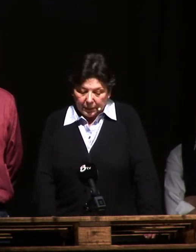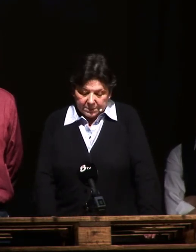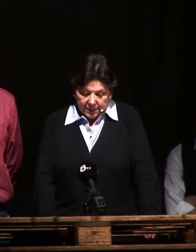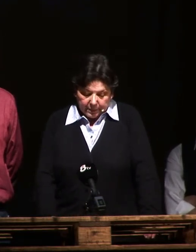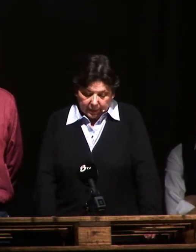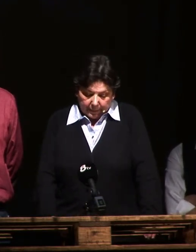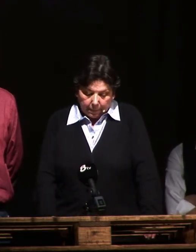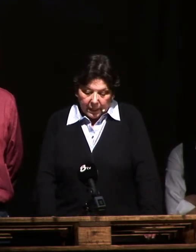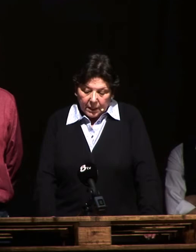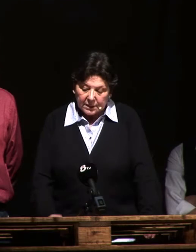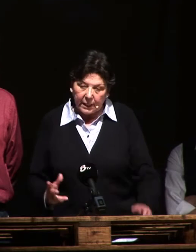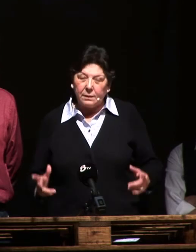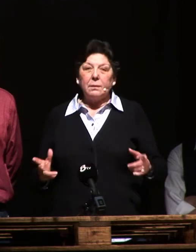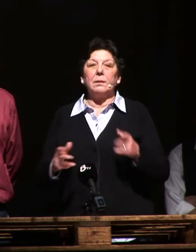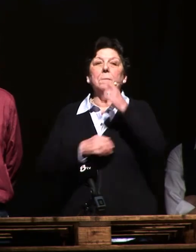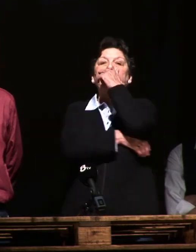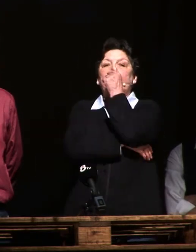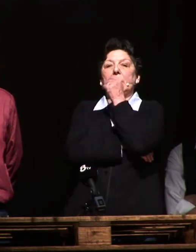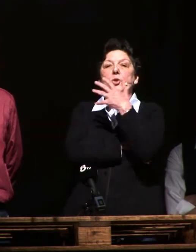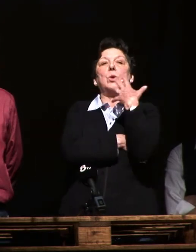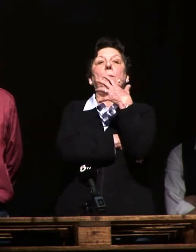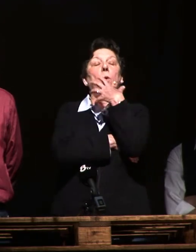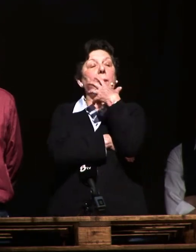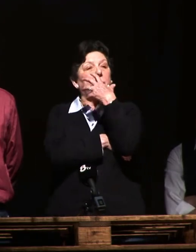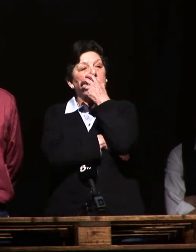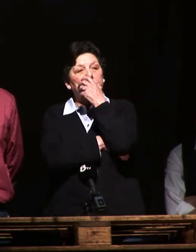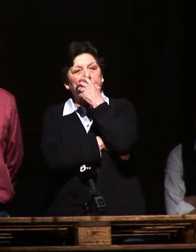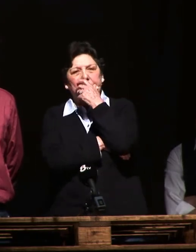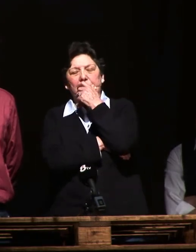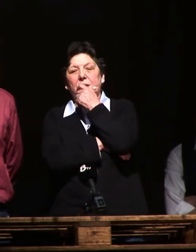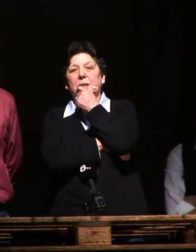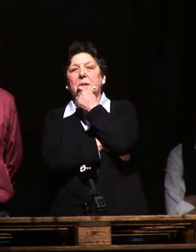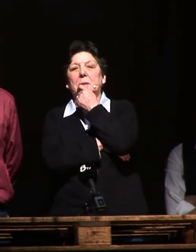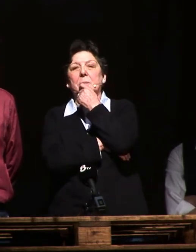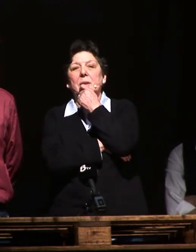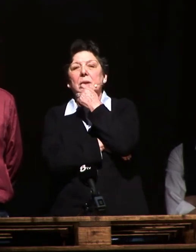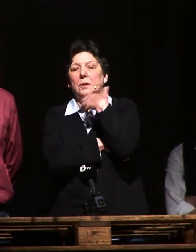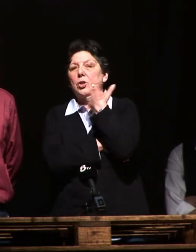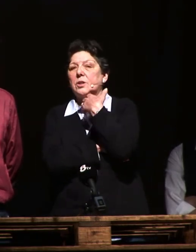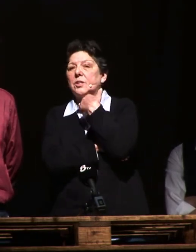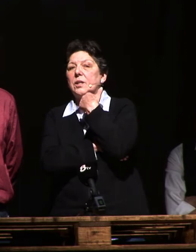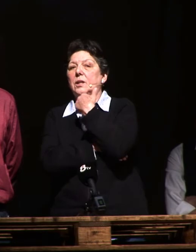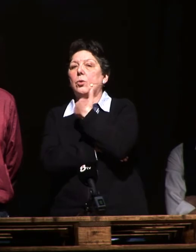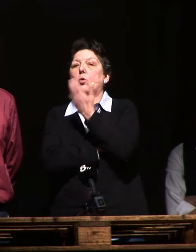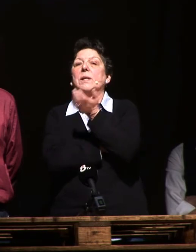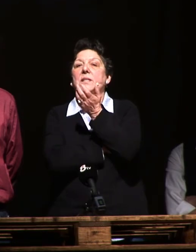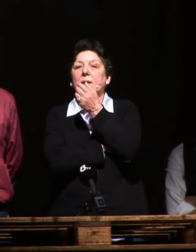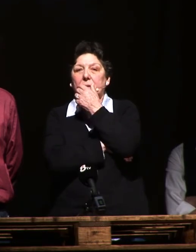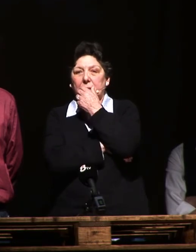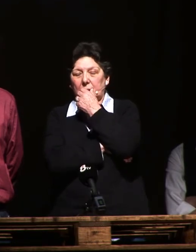seny. Seny per què? Seny perquè hem de mesurar molt bé el trajecte que tenim. El nostre trajecte